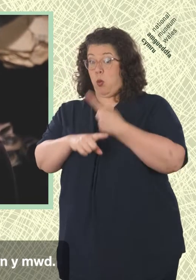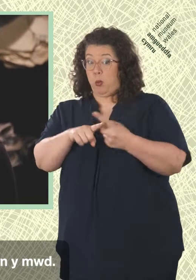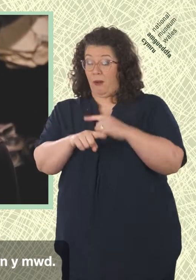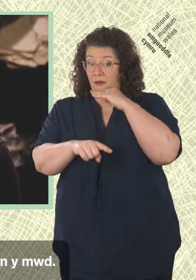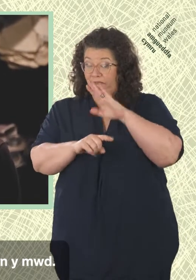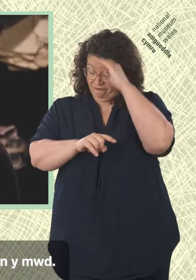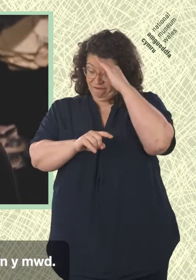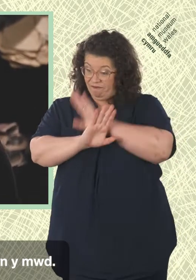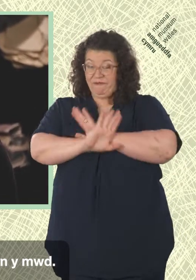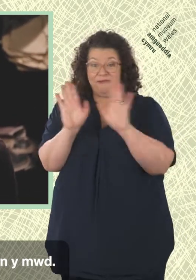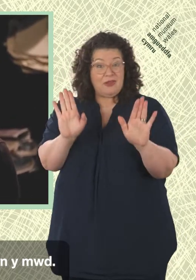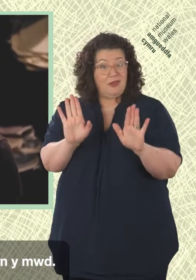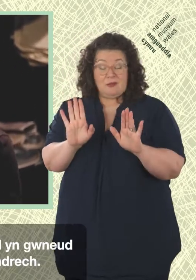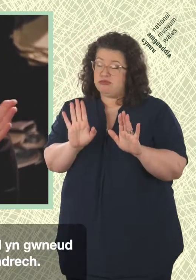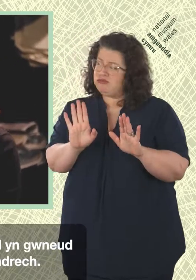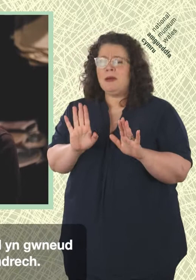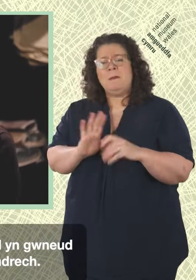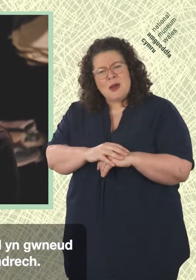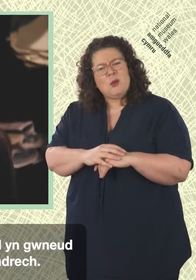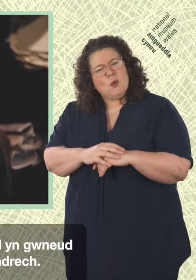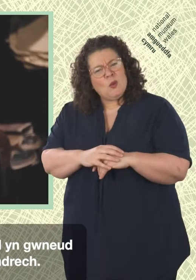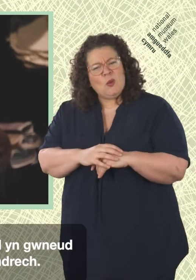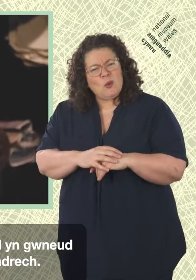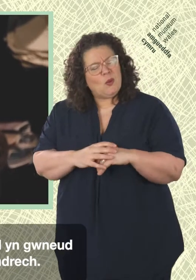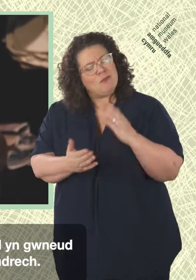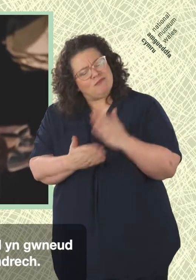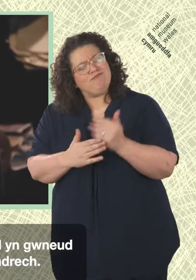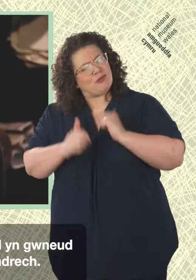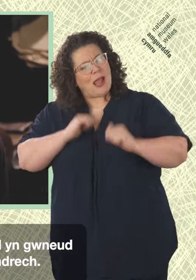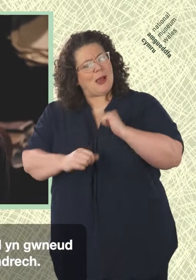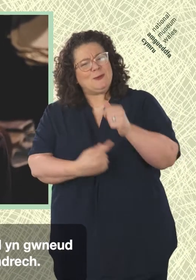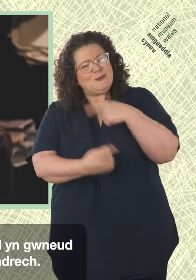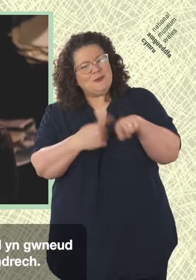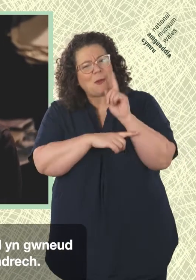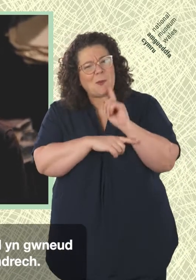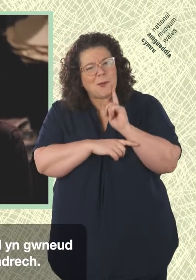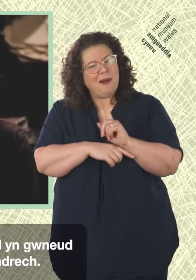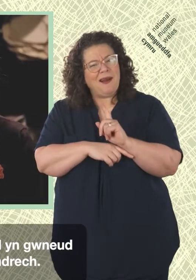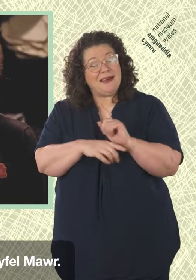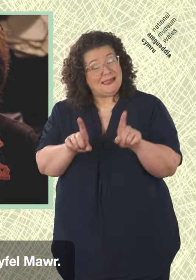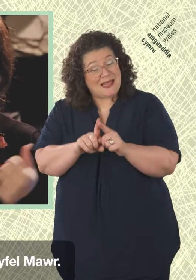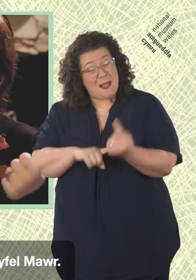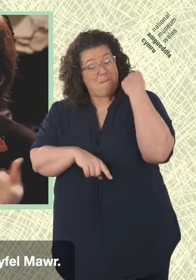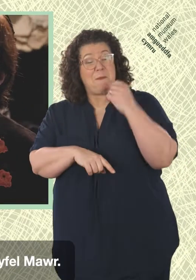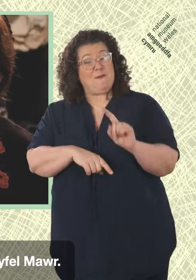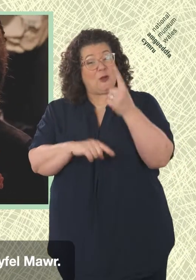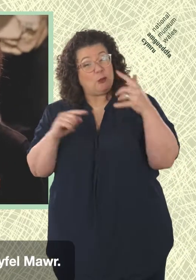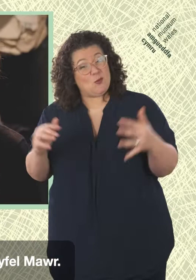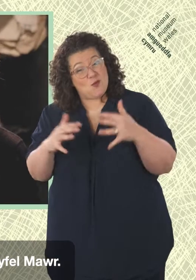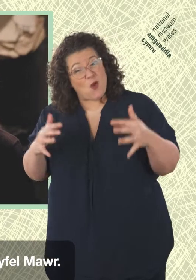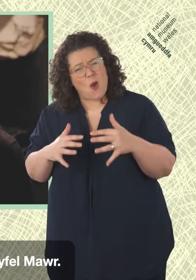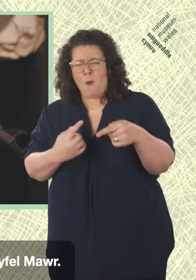yn gwisgo overalls fi yn y mwd. Ond na ni, mae'r menywod yn gwneud ei gorau i helpu'r ymdrech, fel wnaethon ni yn